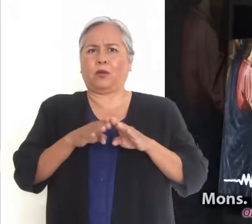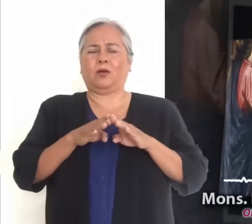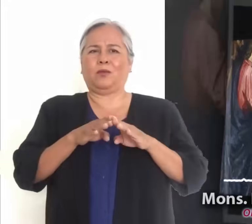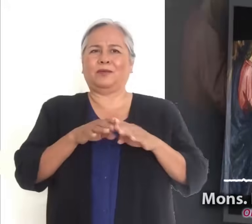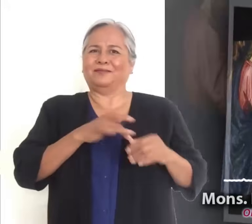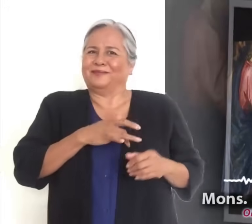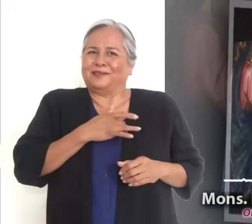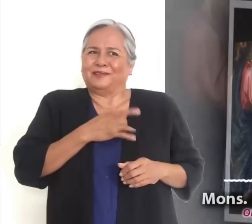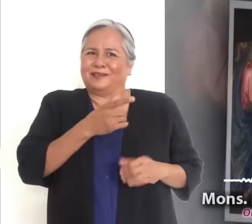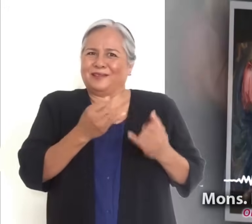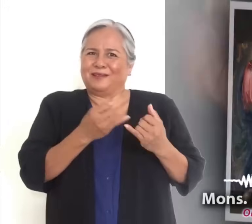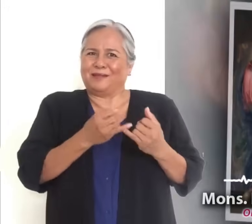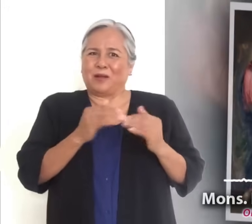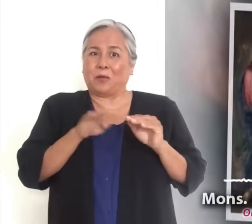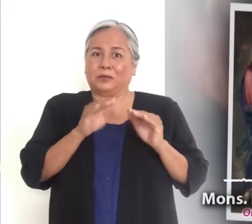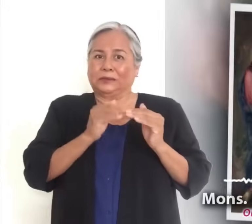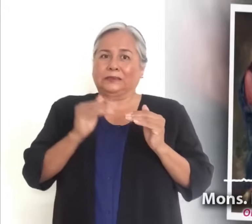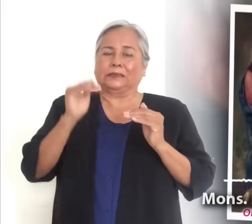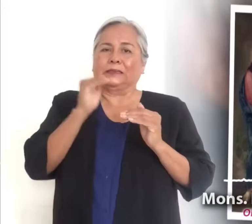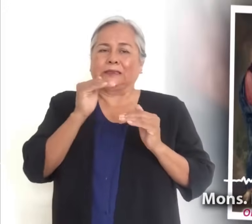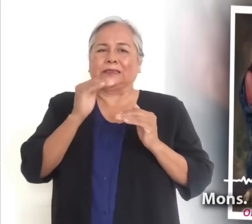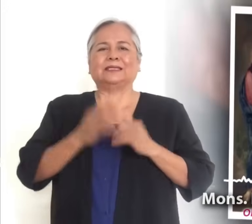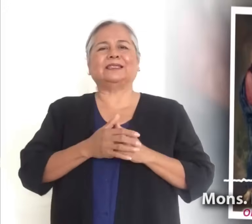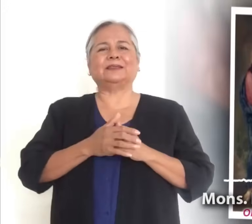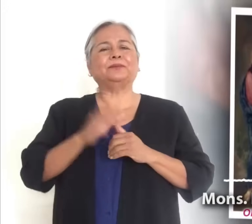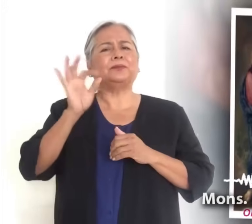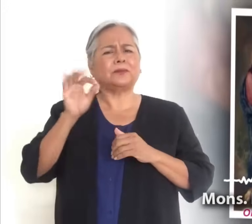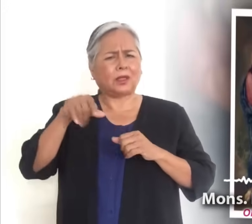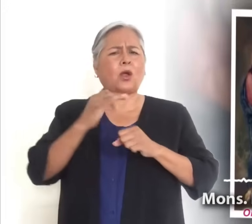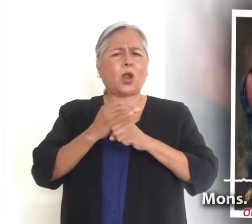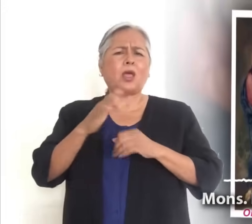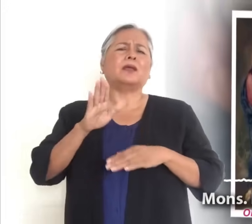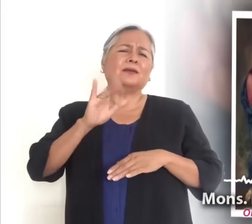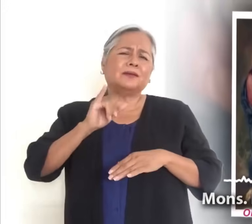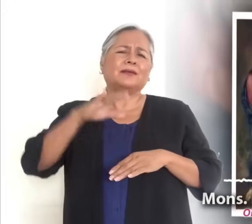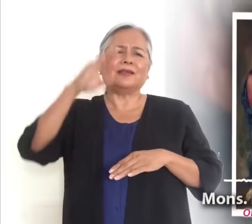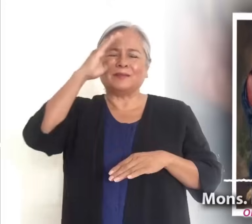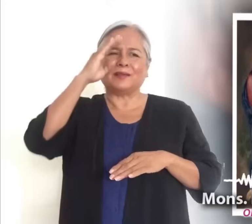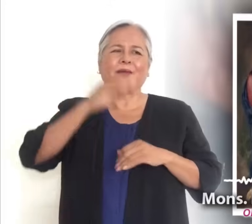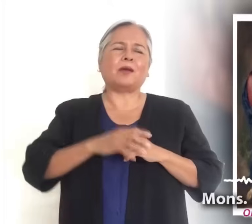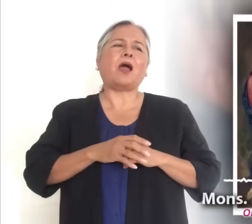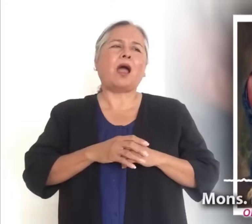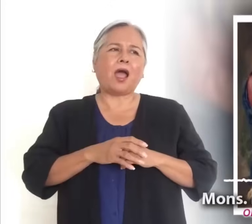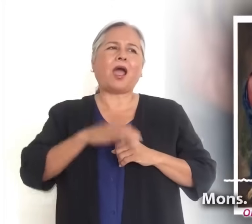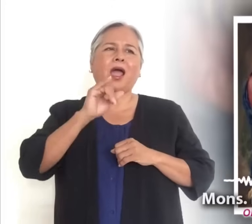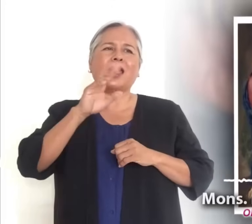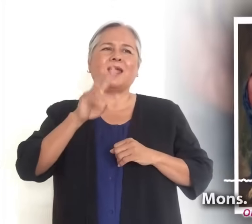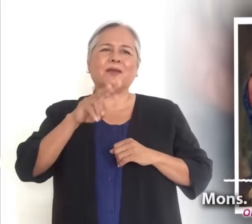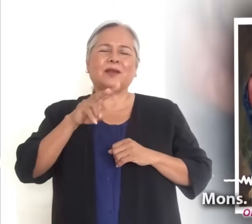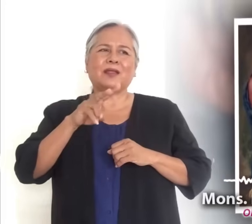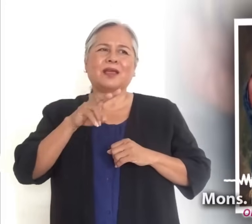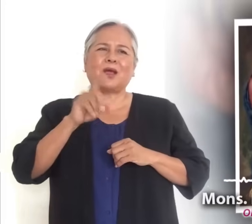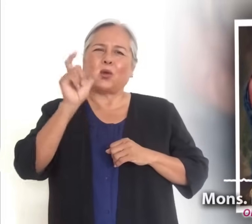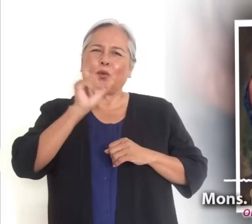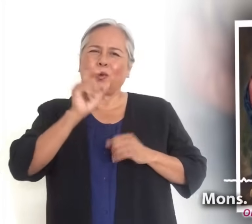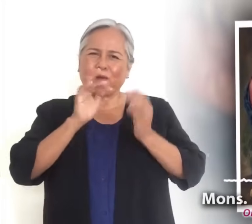El Maestro les dice sus sabias palabras, que ahora resuenan con mayor importancia. Los jefes